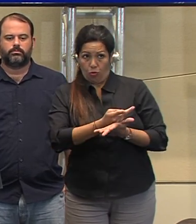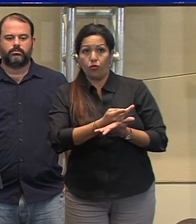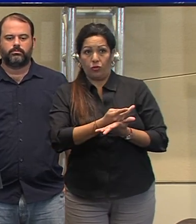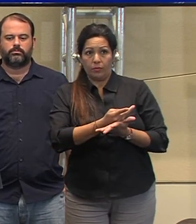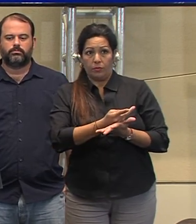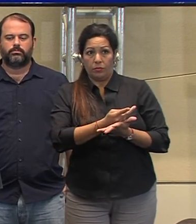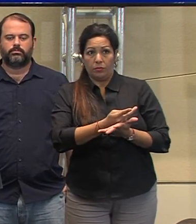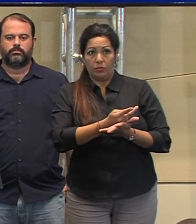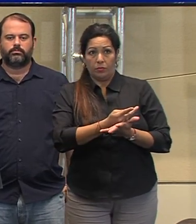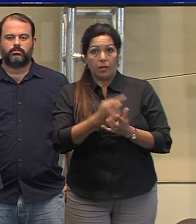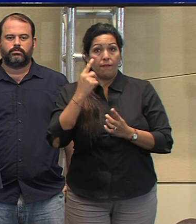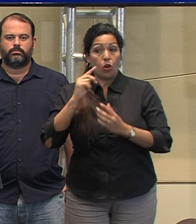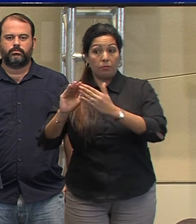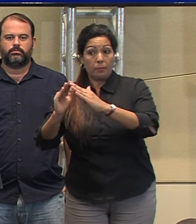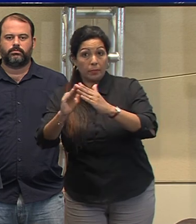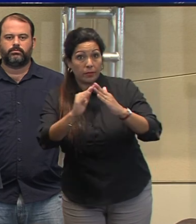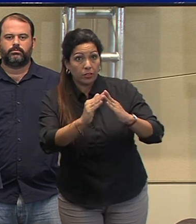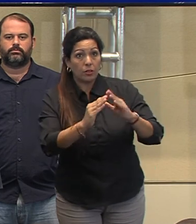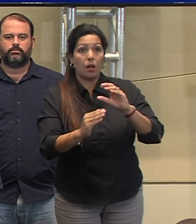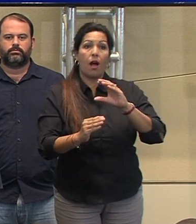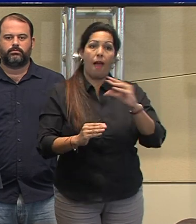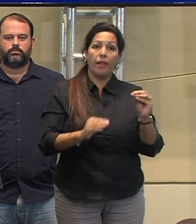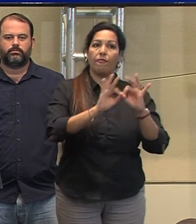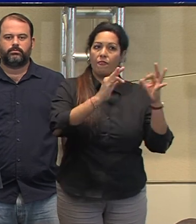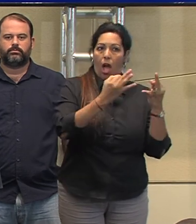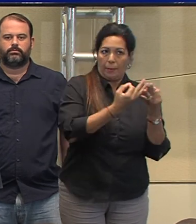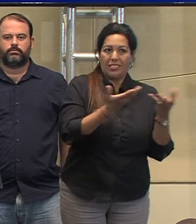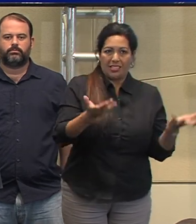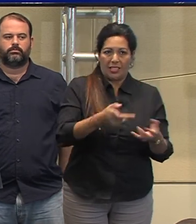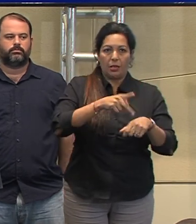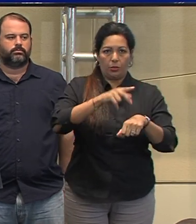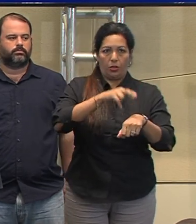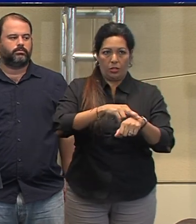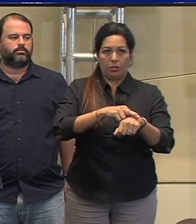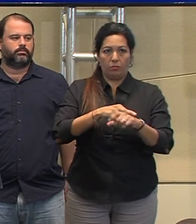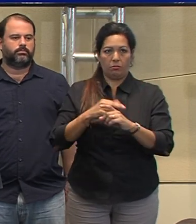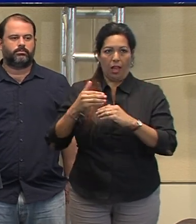tanto para municipios como para familias a raíz del huracán